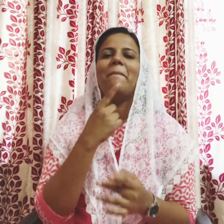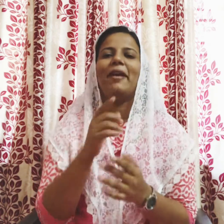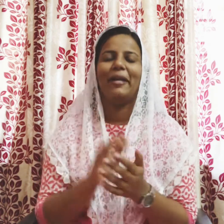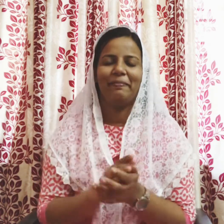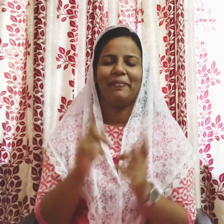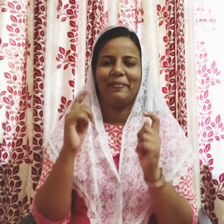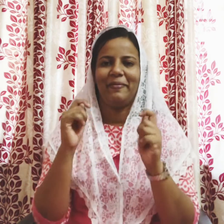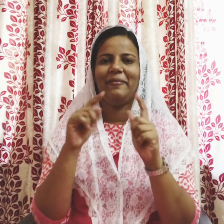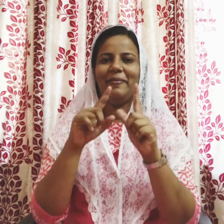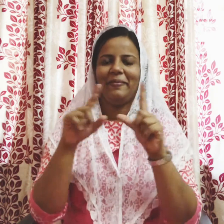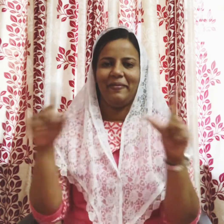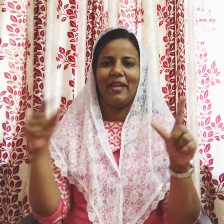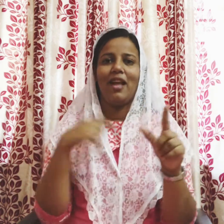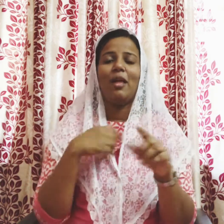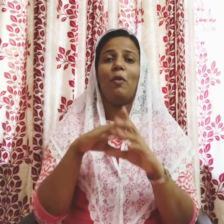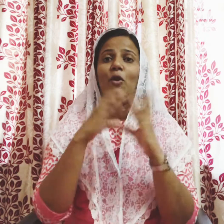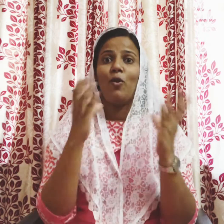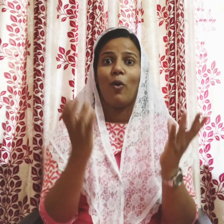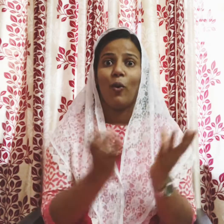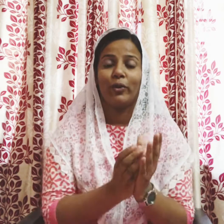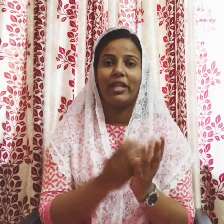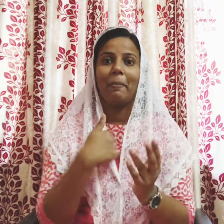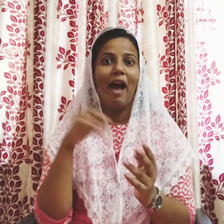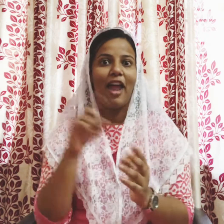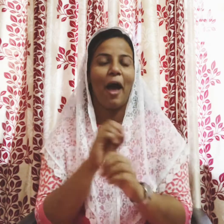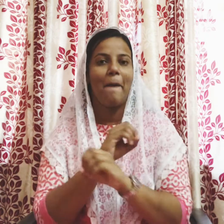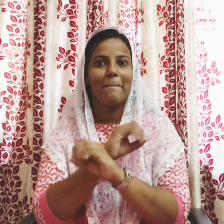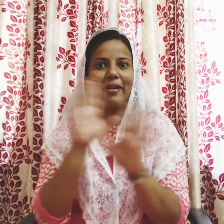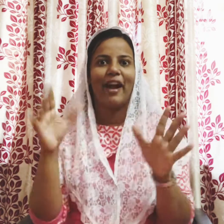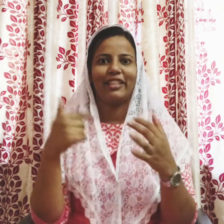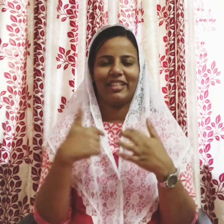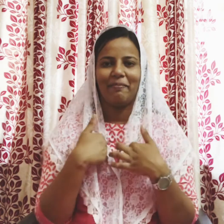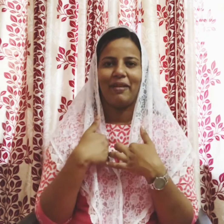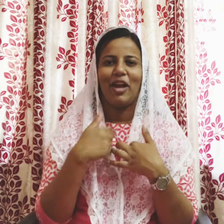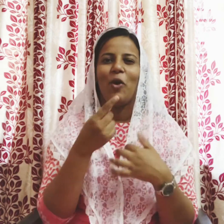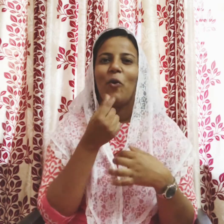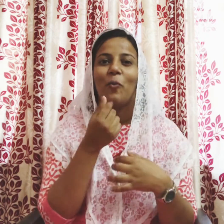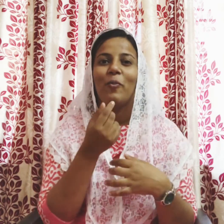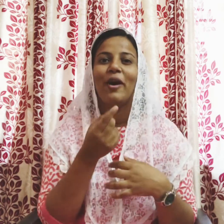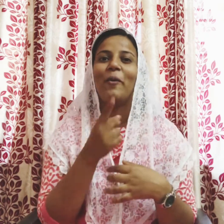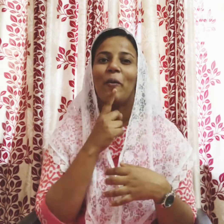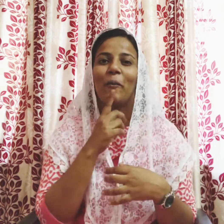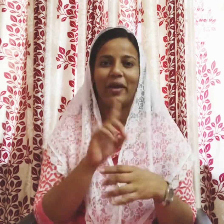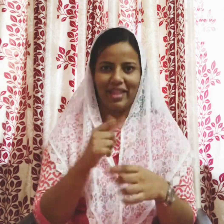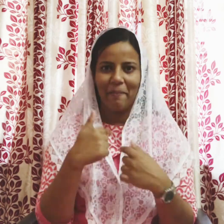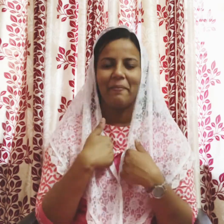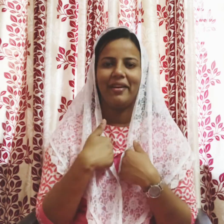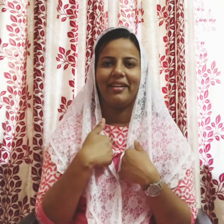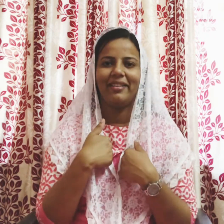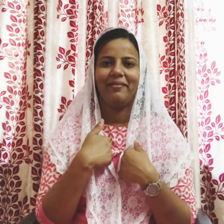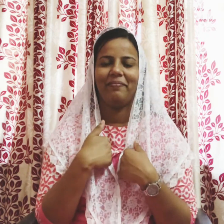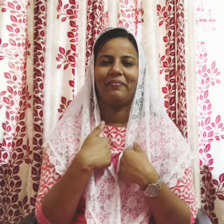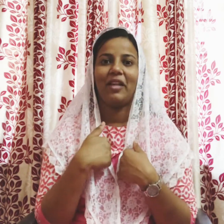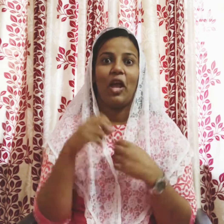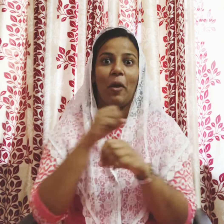പറയണം. ഹല്ലേലൂയ. നിങ്ങൾ ലോകത്തിൻ്റെ വെളിച്ചമാണെന്ന കർത്താവ് പറഞ്ഞു, നിങ്ങൾ ഭൂമിയുടെ ഉപ്പാന്നാണ് പറഞ്ഞു. അപ്പോൾ വെളിച്ചമാകുന്ന നമ്മൾ